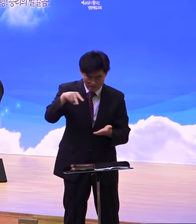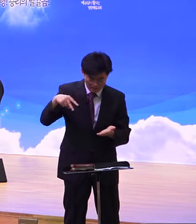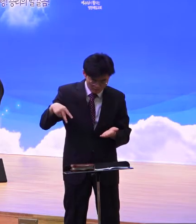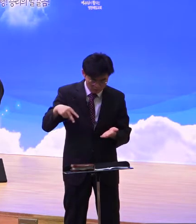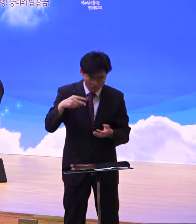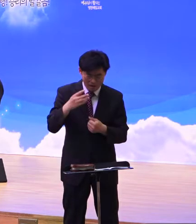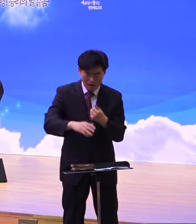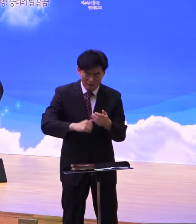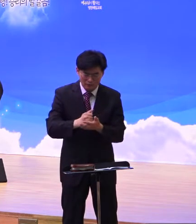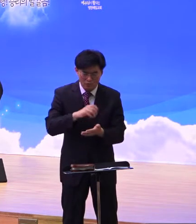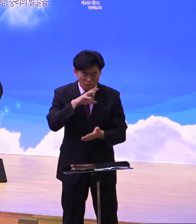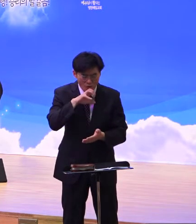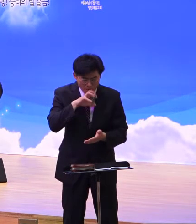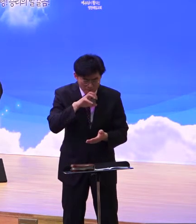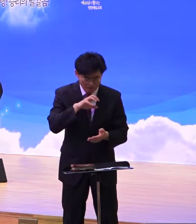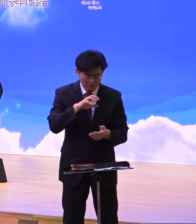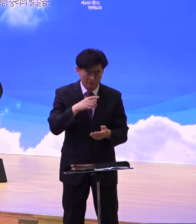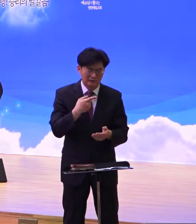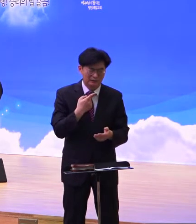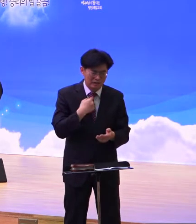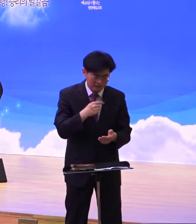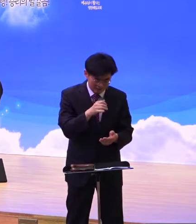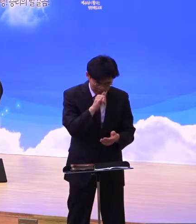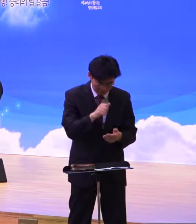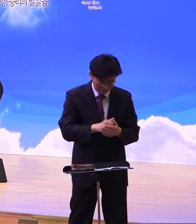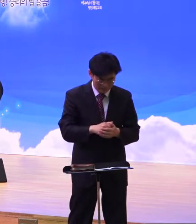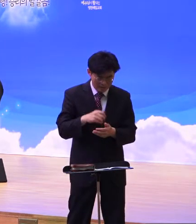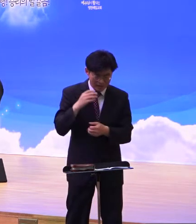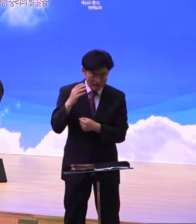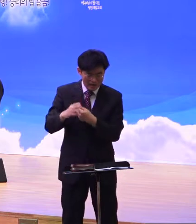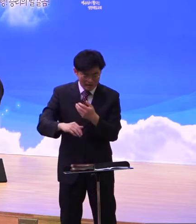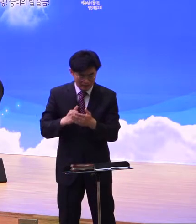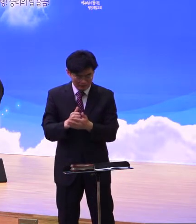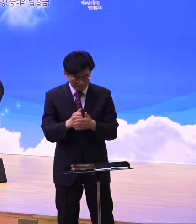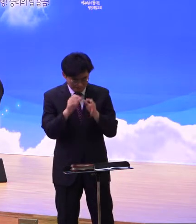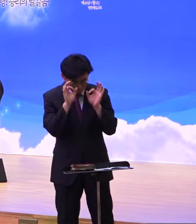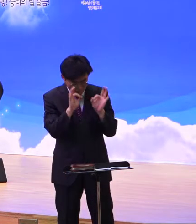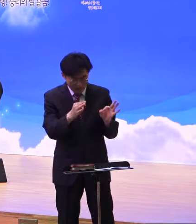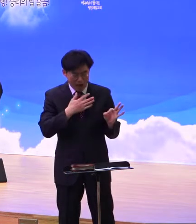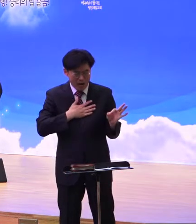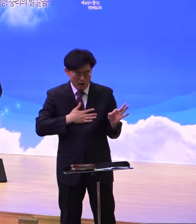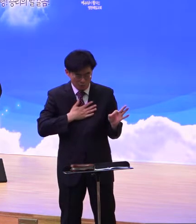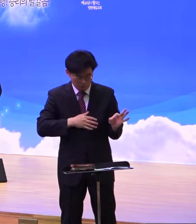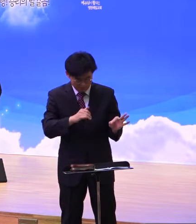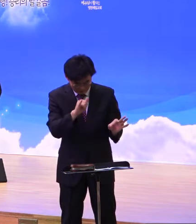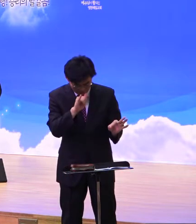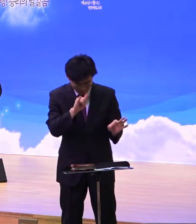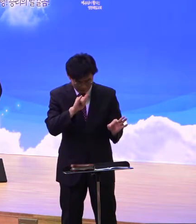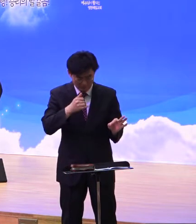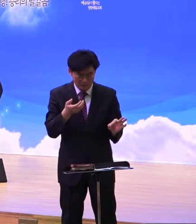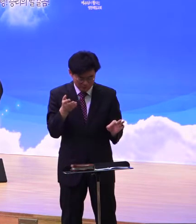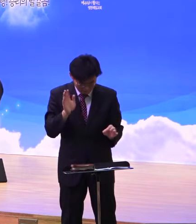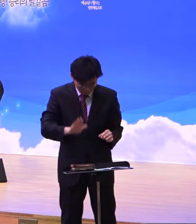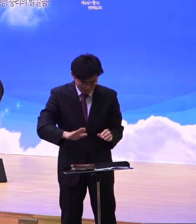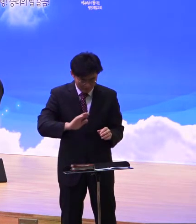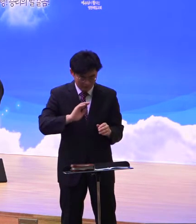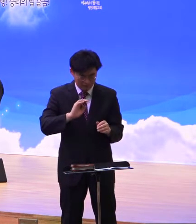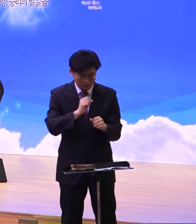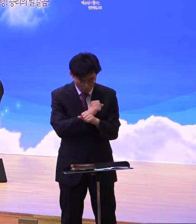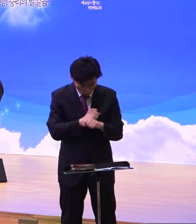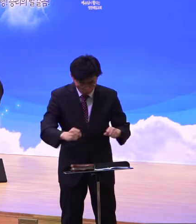하나님을 원망하며 불평하였으나 하나님께서는 이 모든 것을 용서하시고 구원해